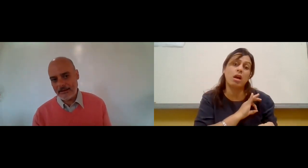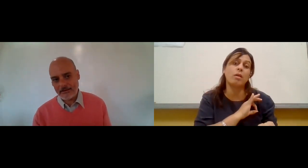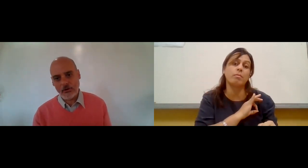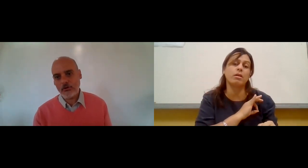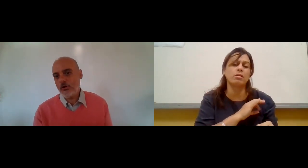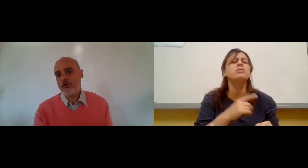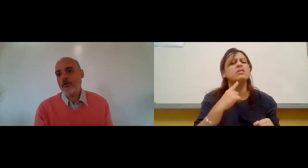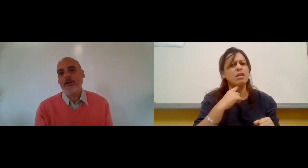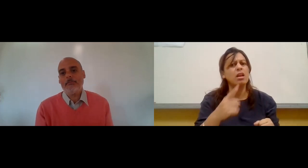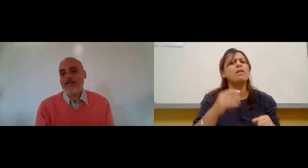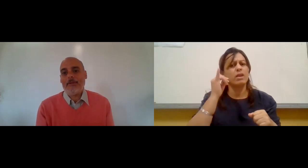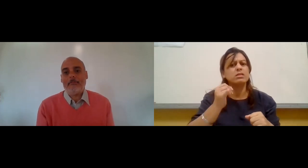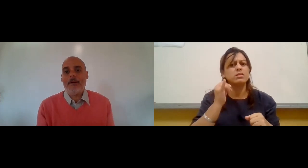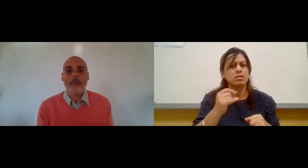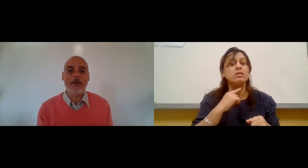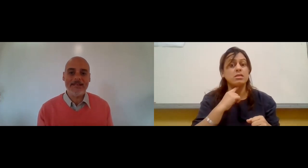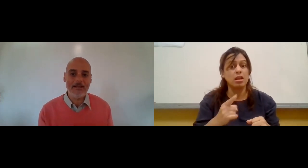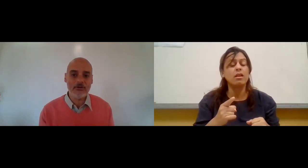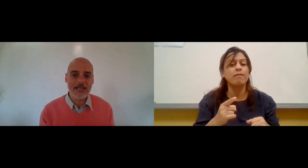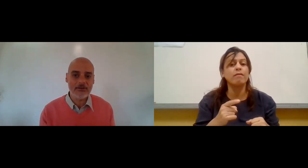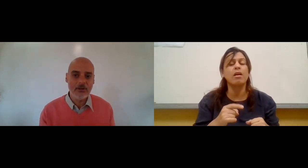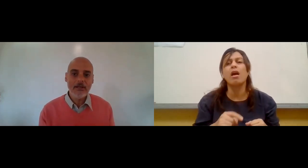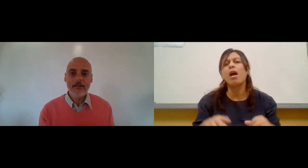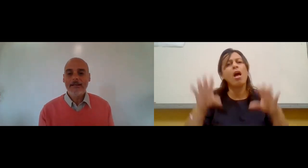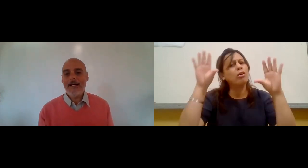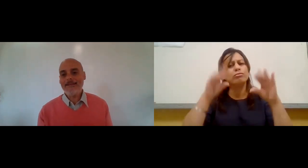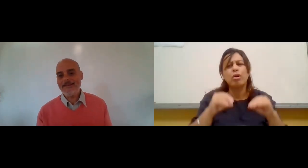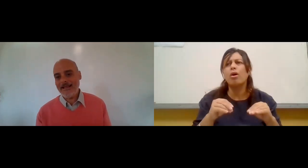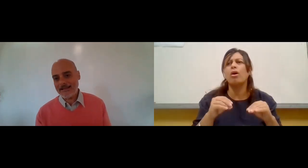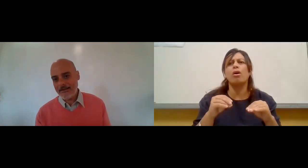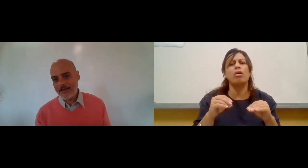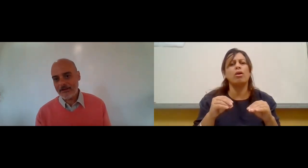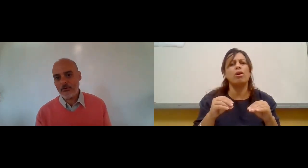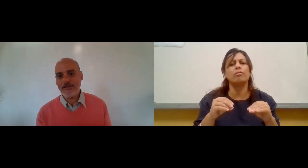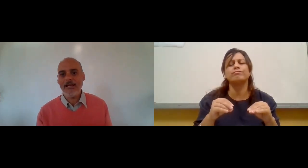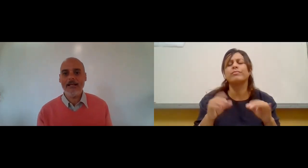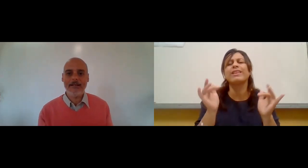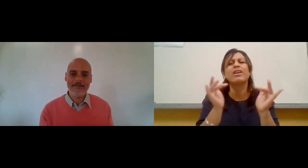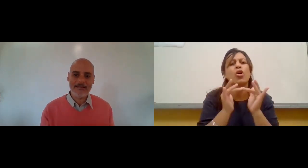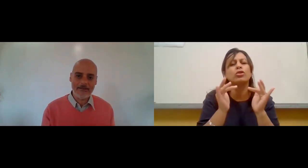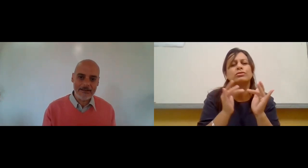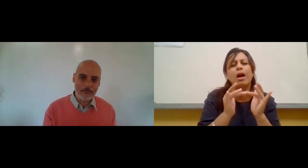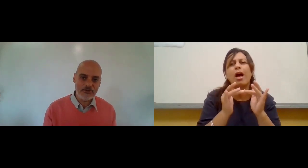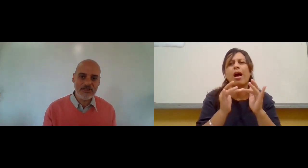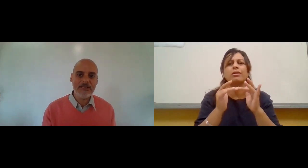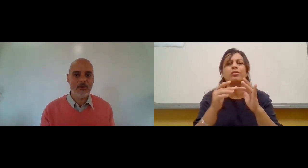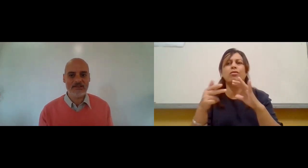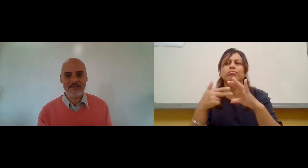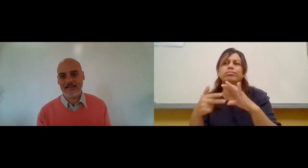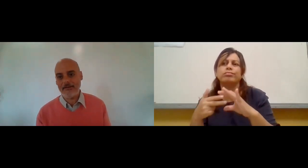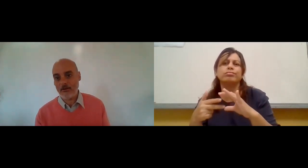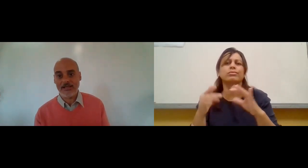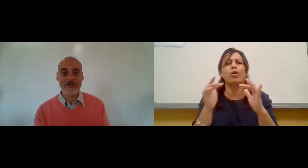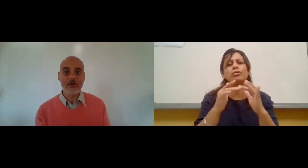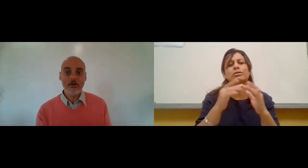Sirve todo lo que más puedas tener contacto, así sea a través de la virtualidad, así sea a través de dispositivos, así